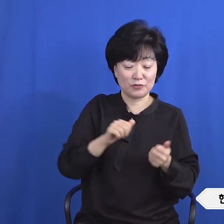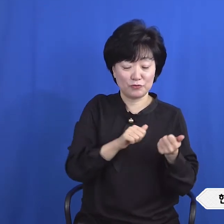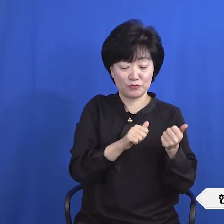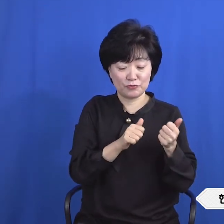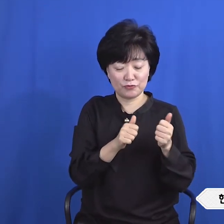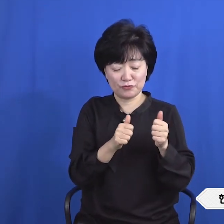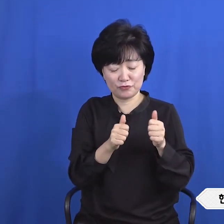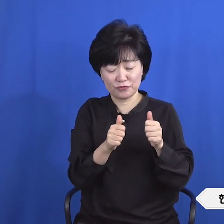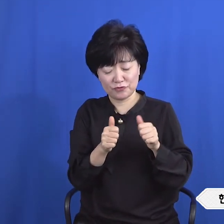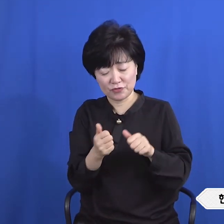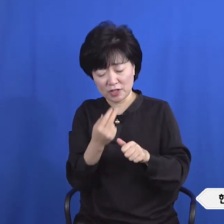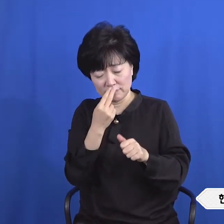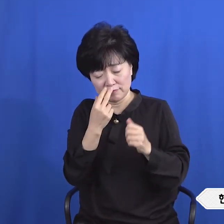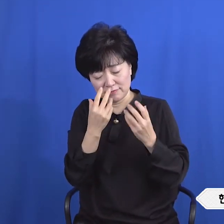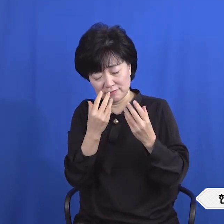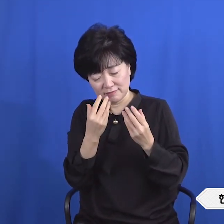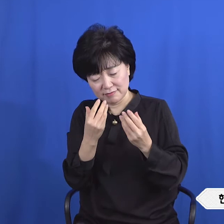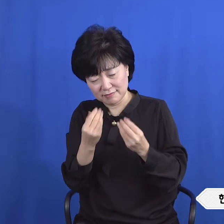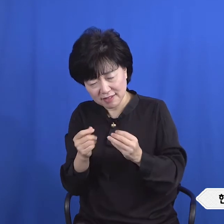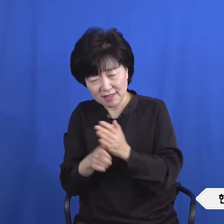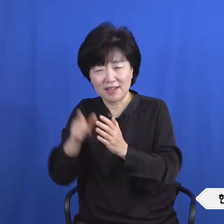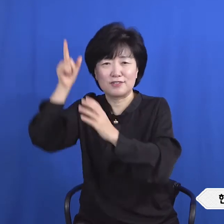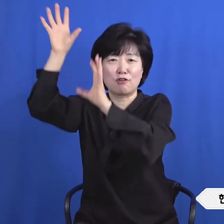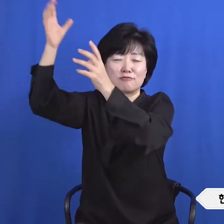죽을 때가 가까이 오면 더 그리워합니다.